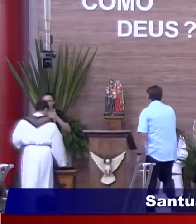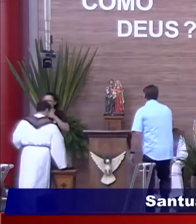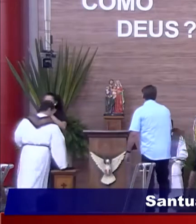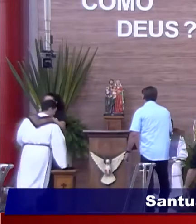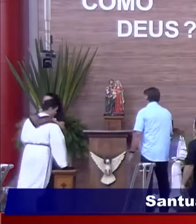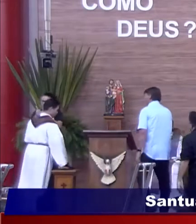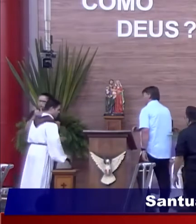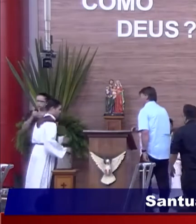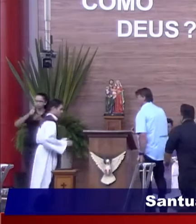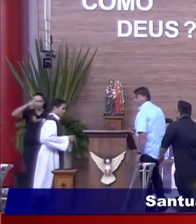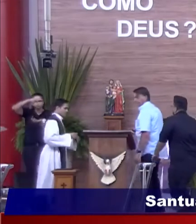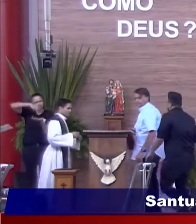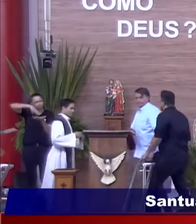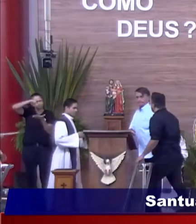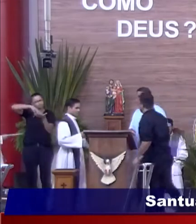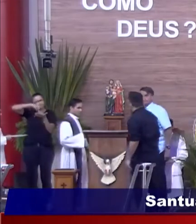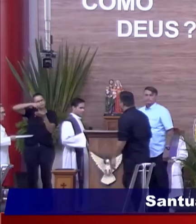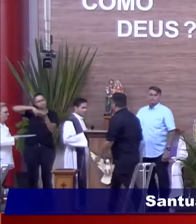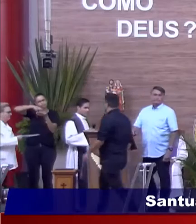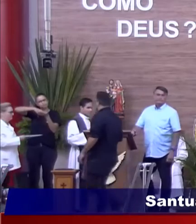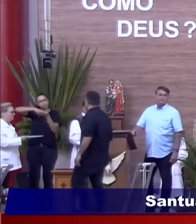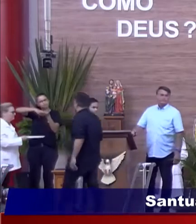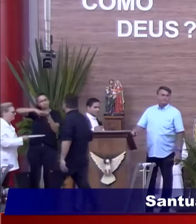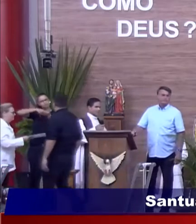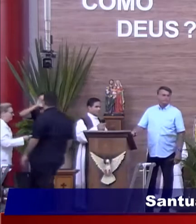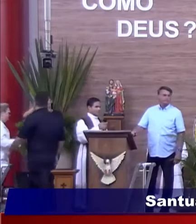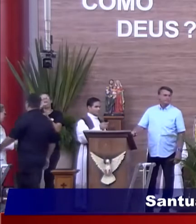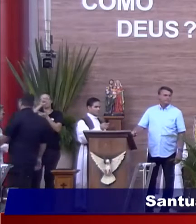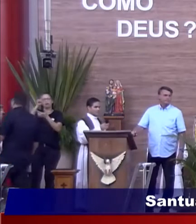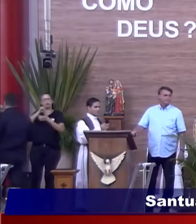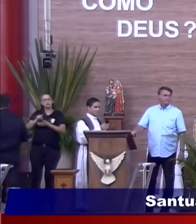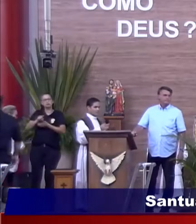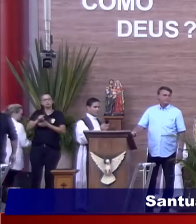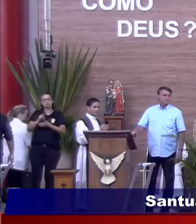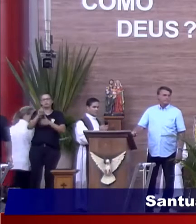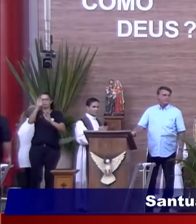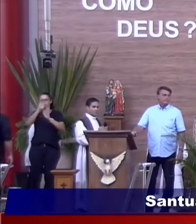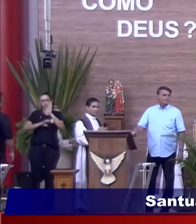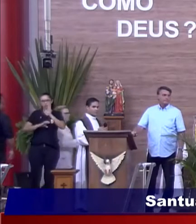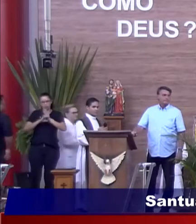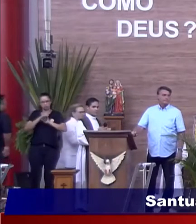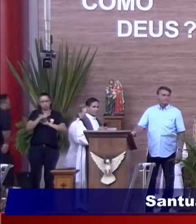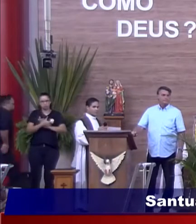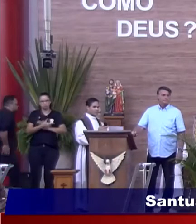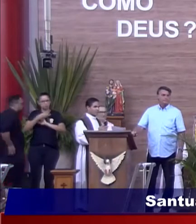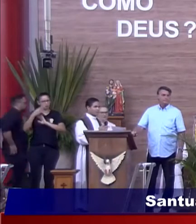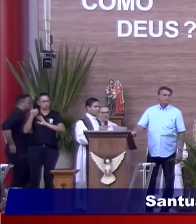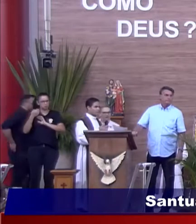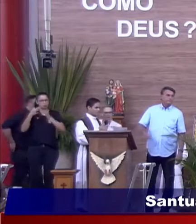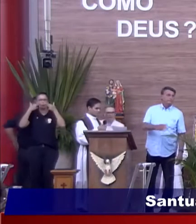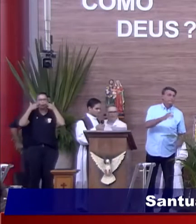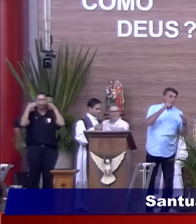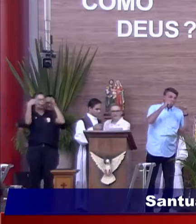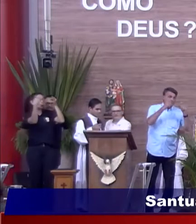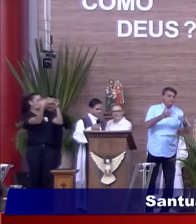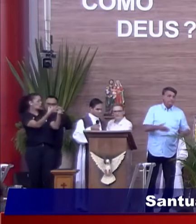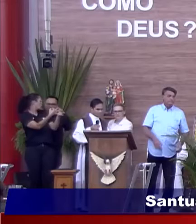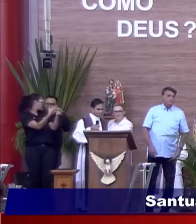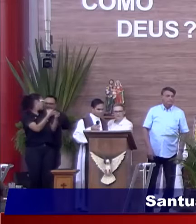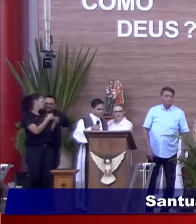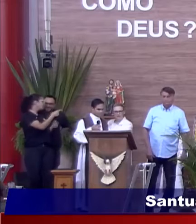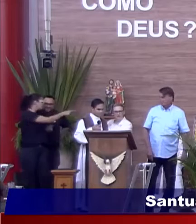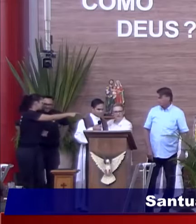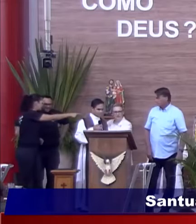Ezequiel, capítulo 37, verso 21 e seguintes. Ouçamos atentamente.